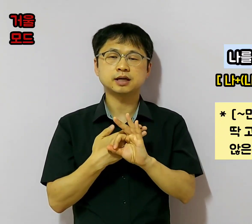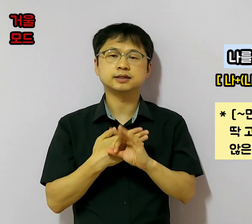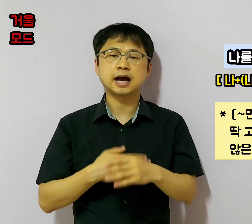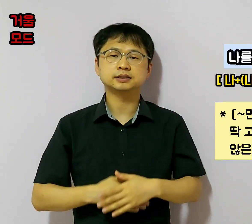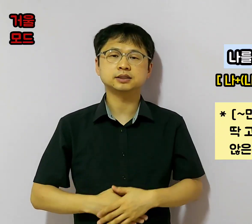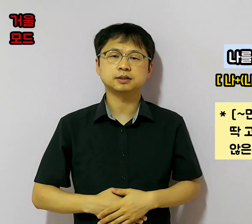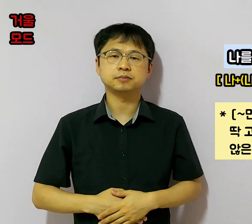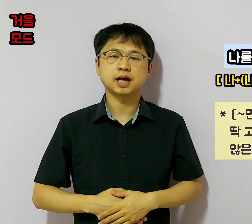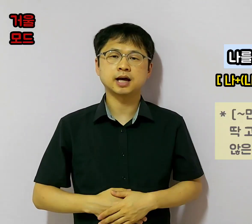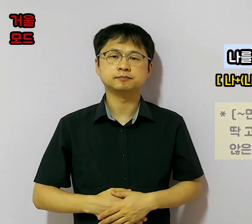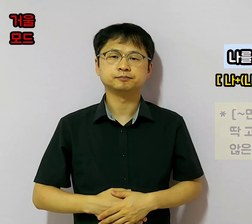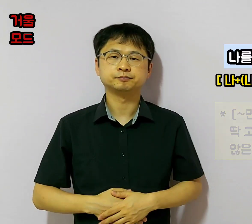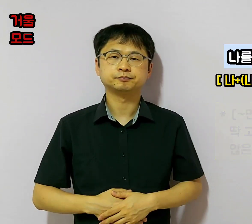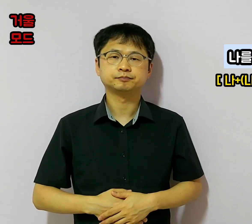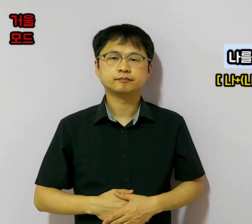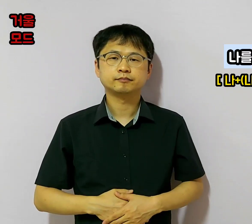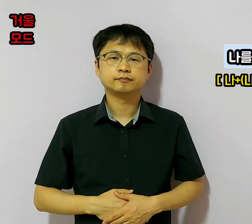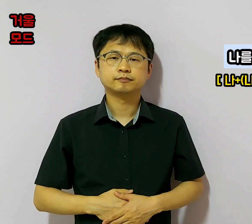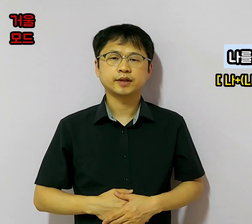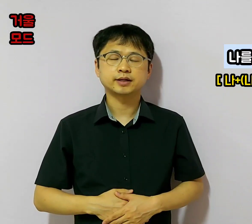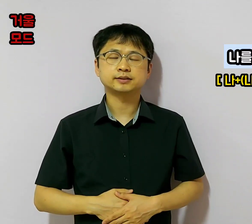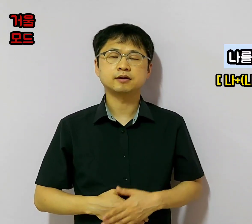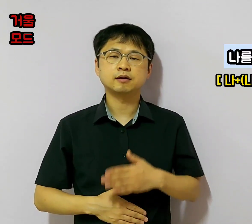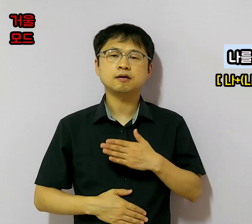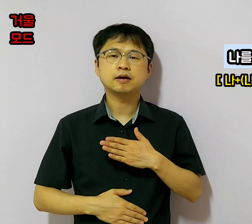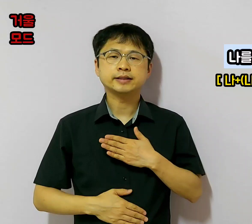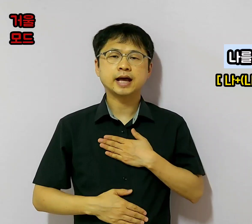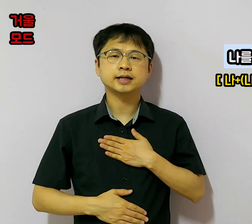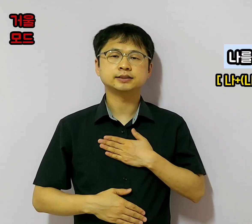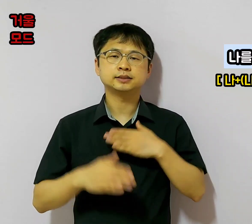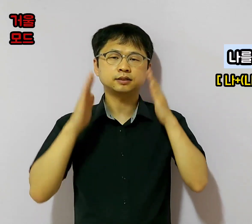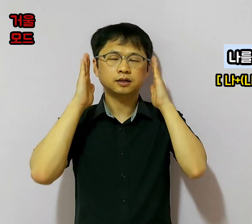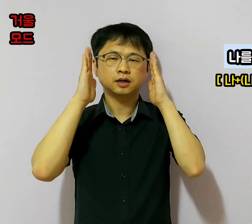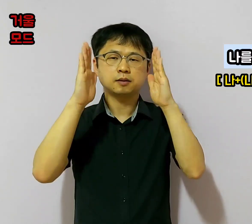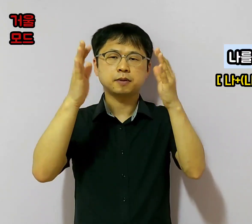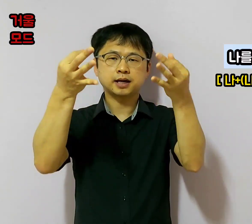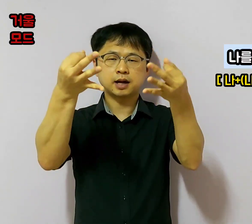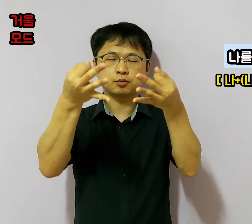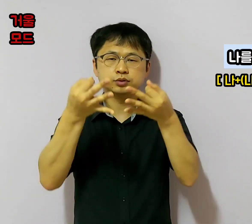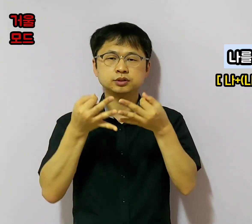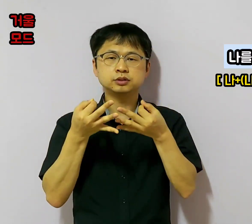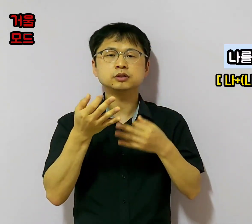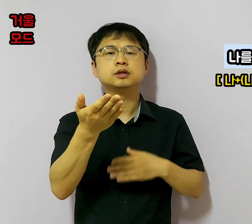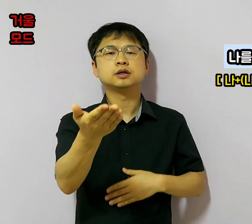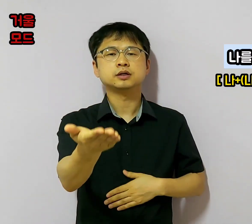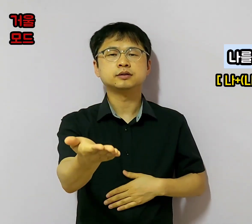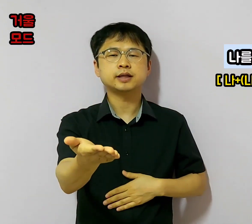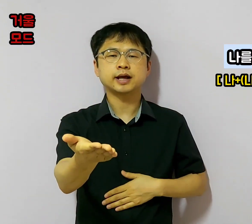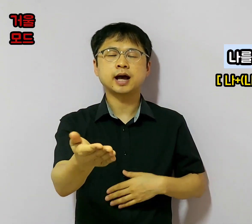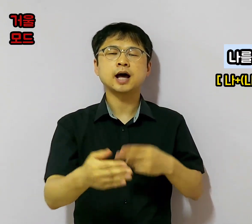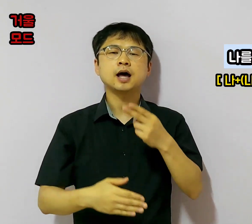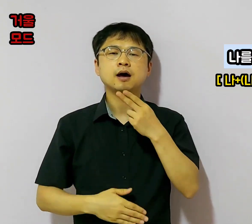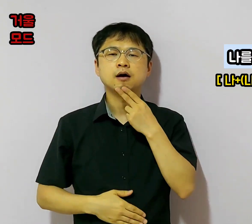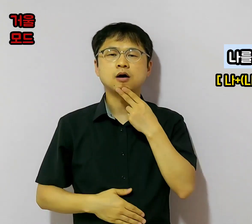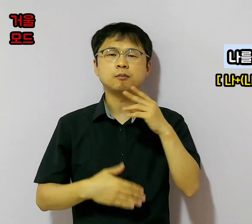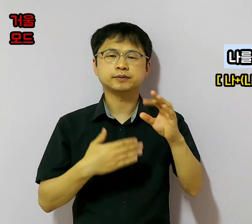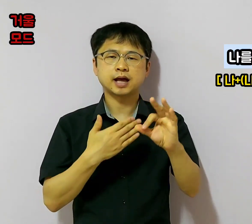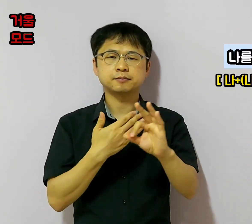하는 가정이 됩니다. 네, 그래서 나를 바라보는 그대가